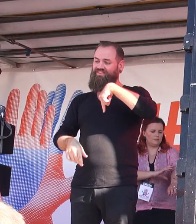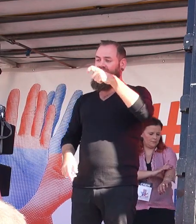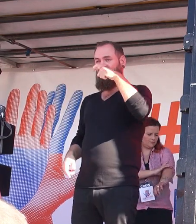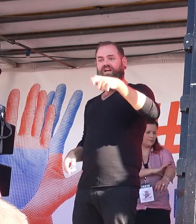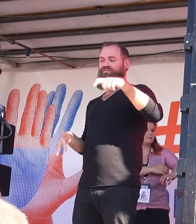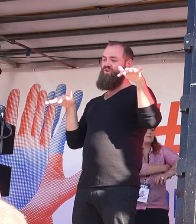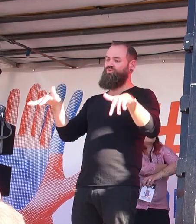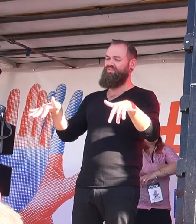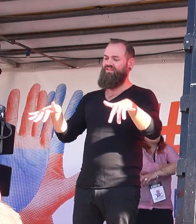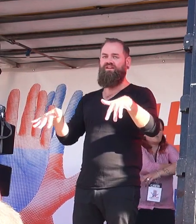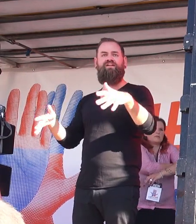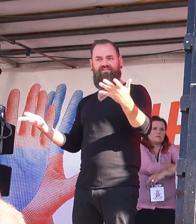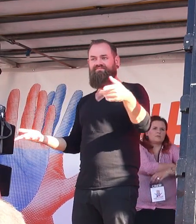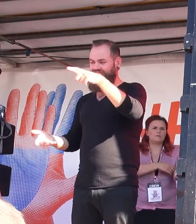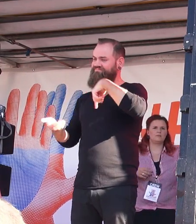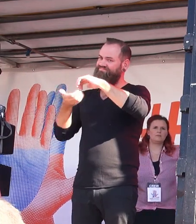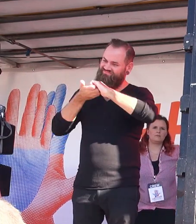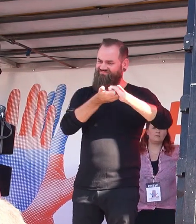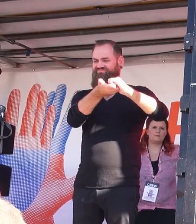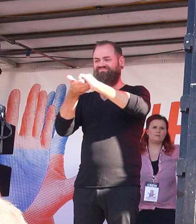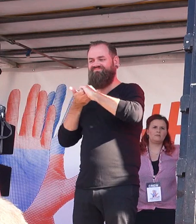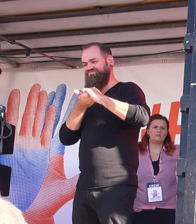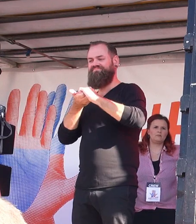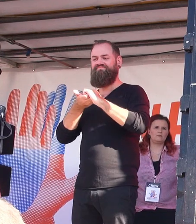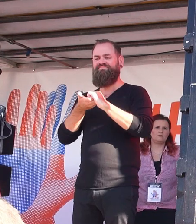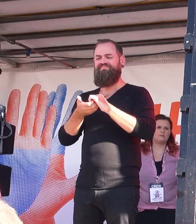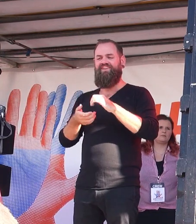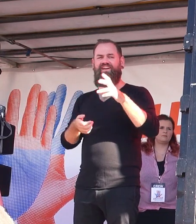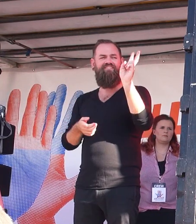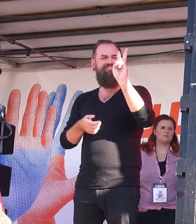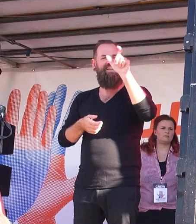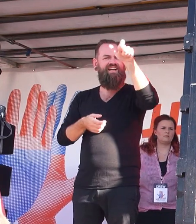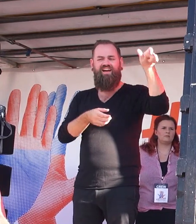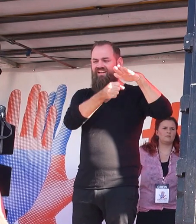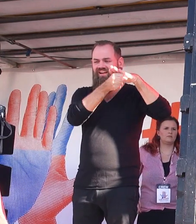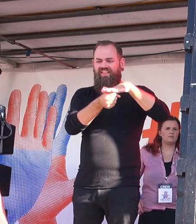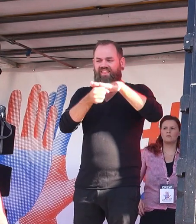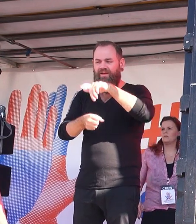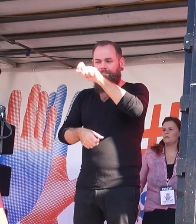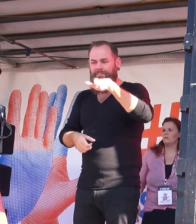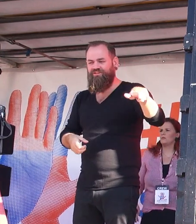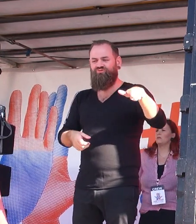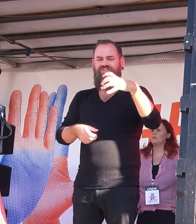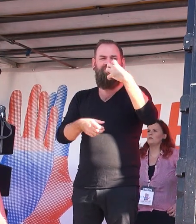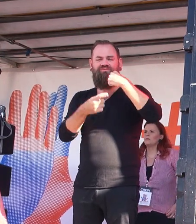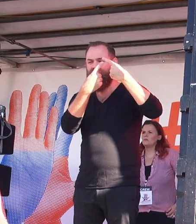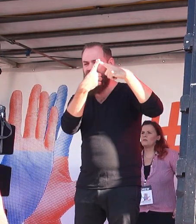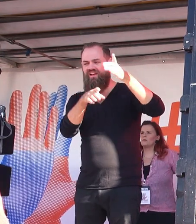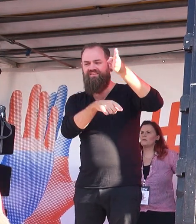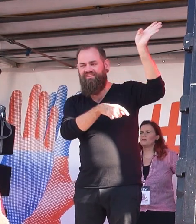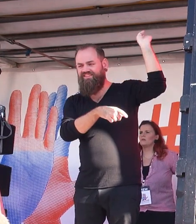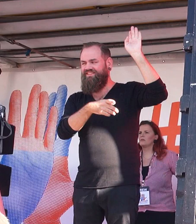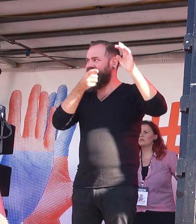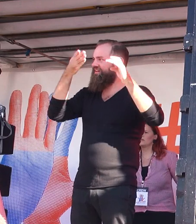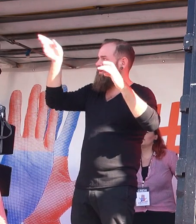verteidigen gegenüber denen, die mit Menschenfeindlichkeit und Rassismus eine andere Republik werden wollen. Spätestens nach